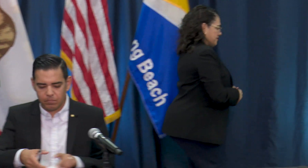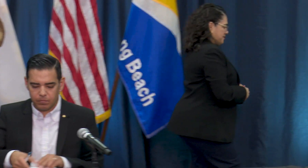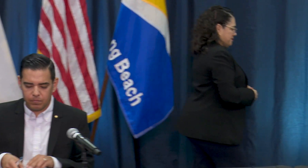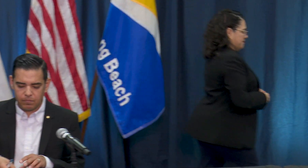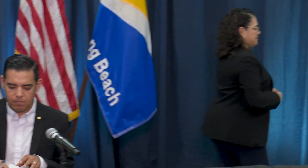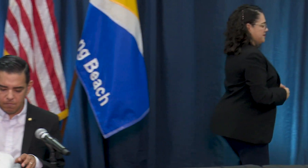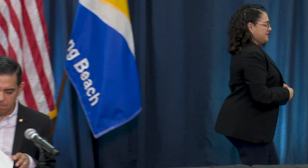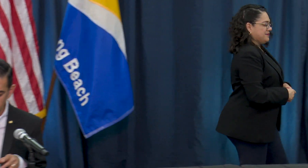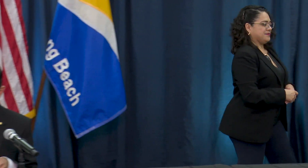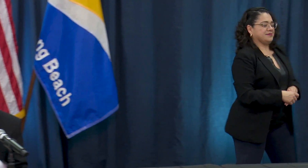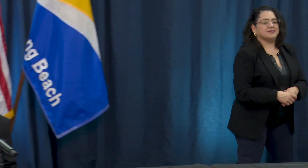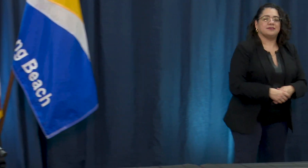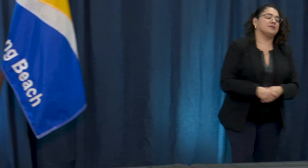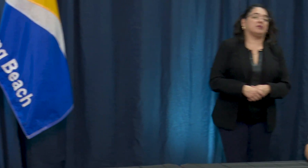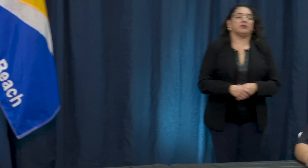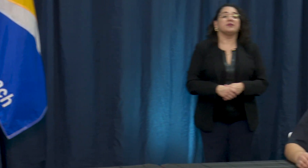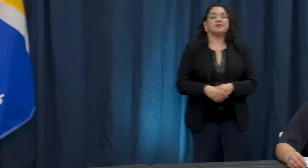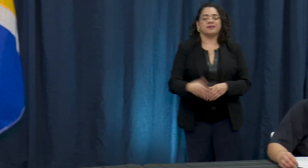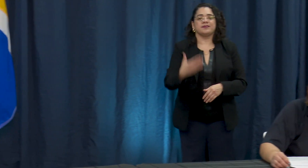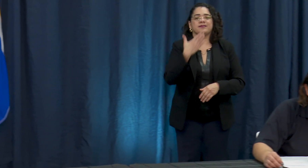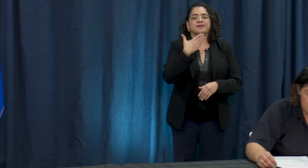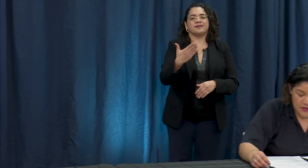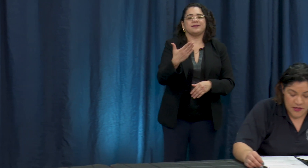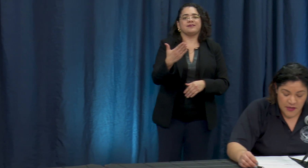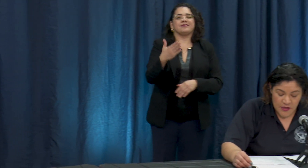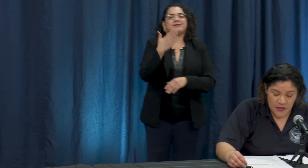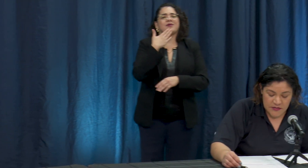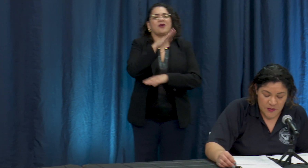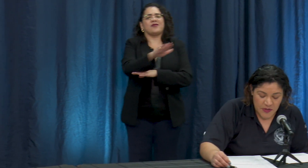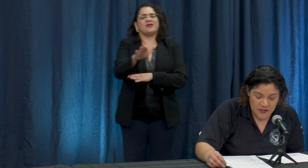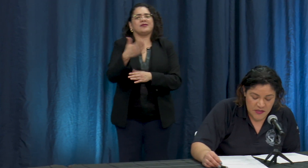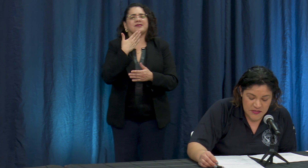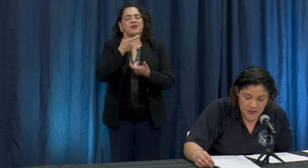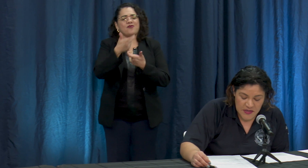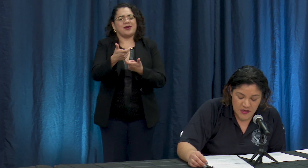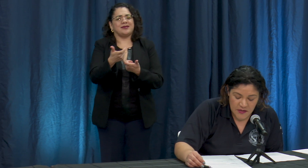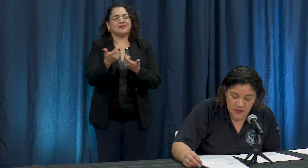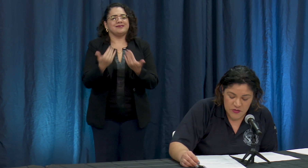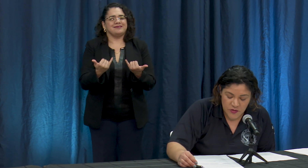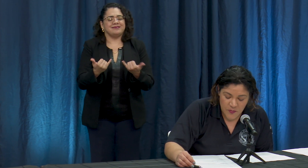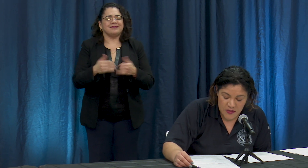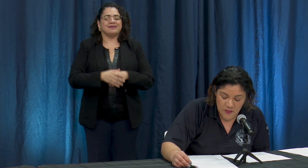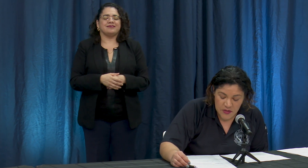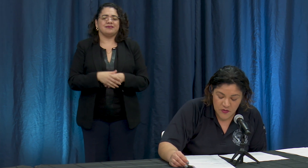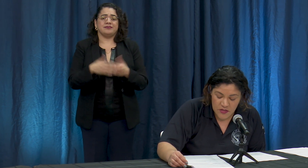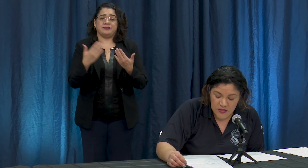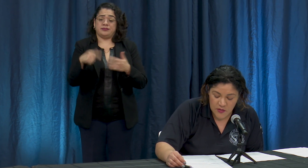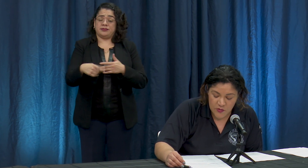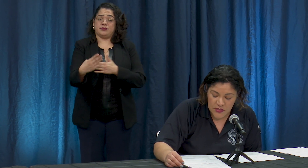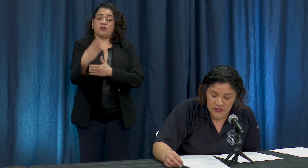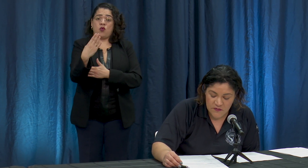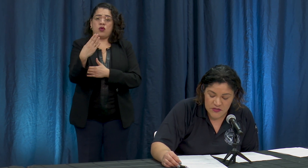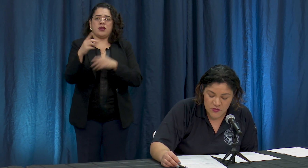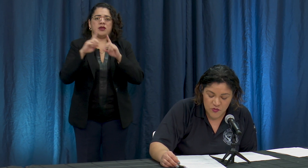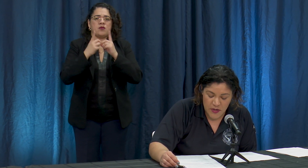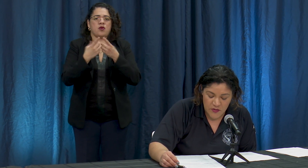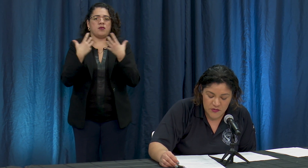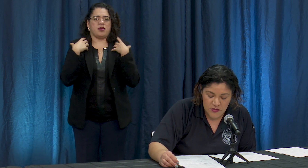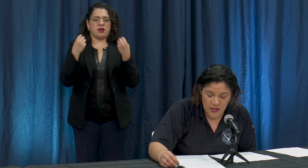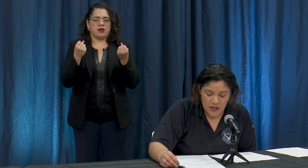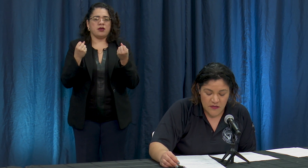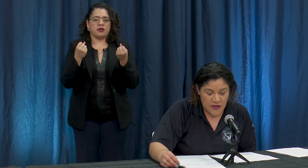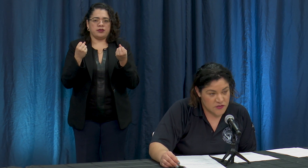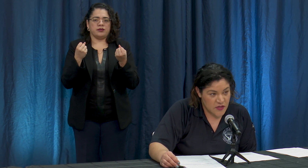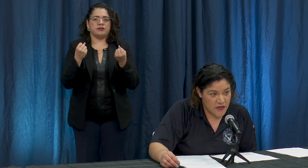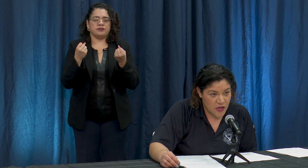Hola, muy buenas tardes por acompañarnos hoy otra vez. A partir de esta mañana, nuestro Departamento de Salud y Servicios